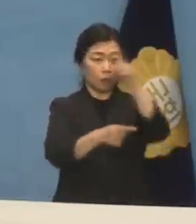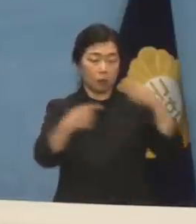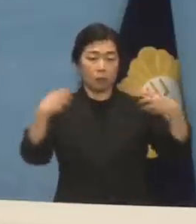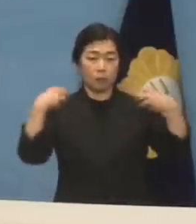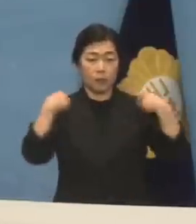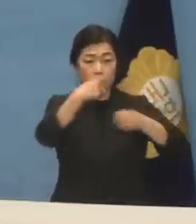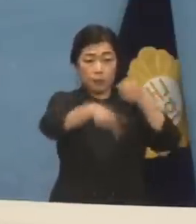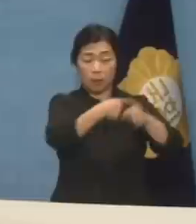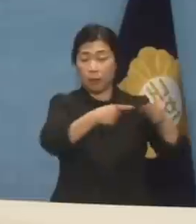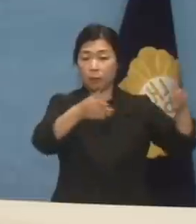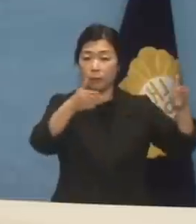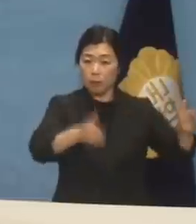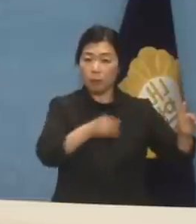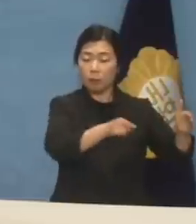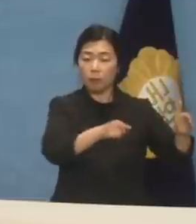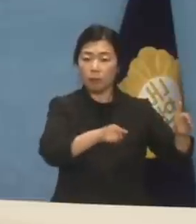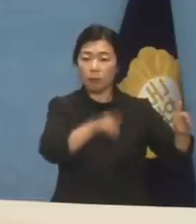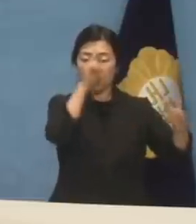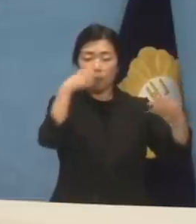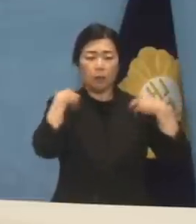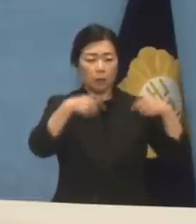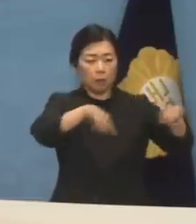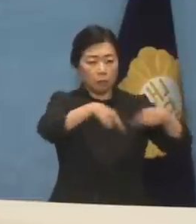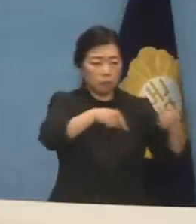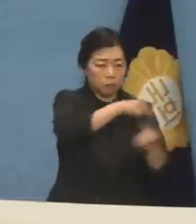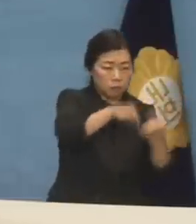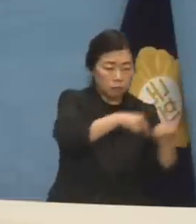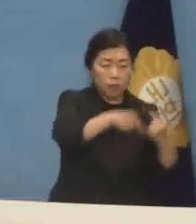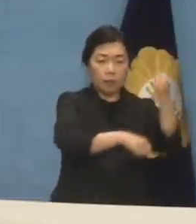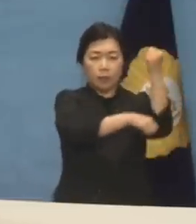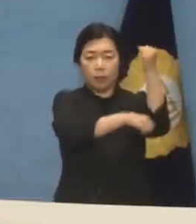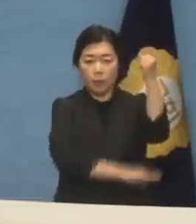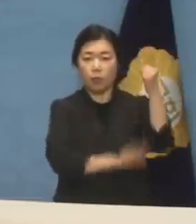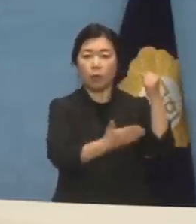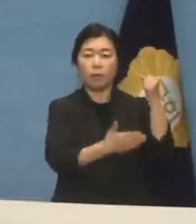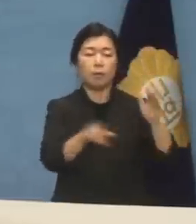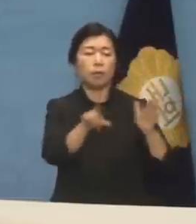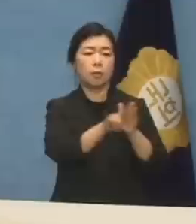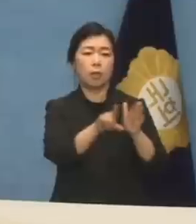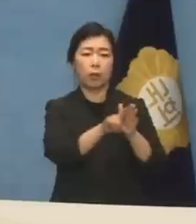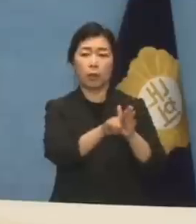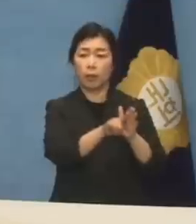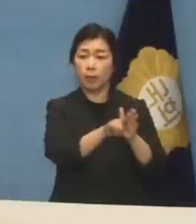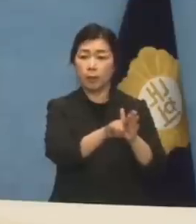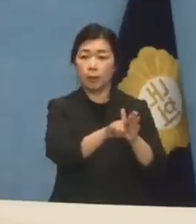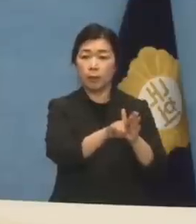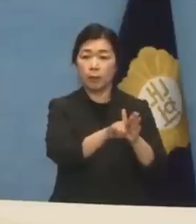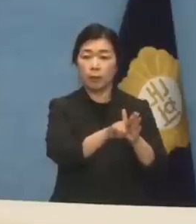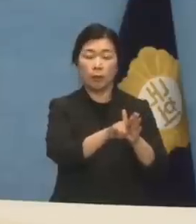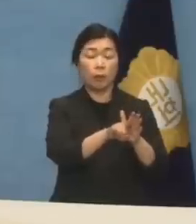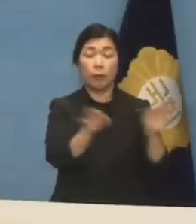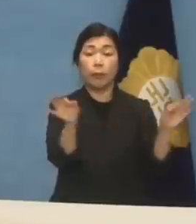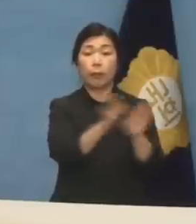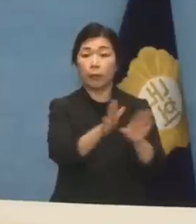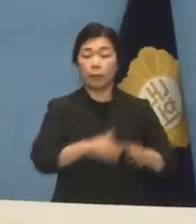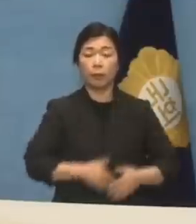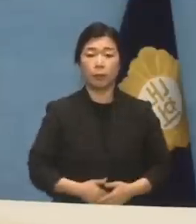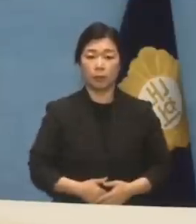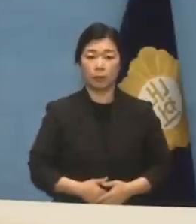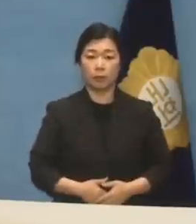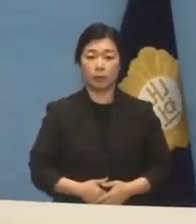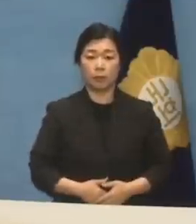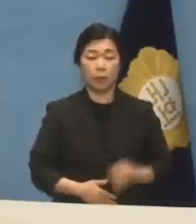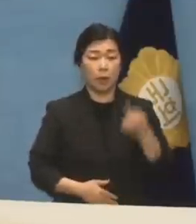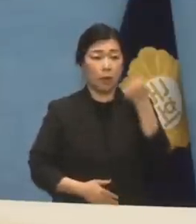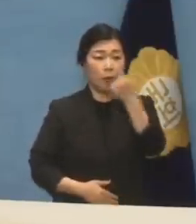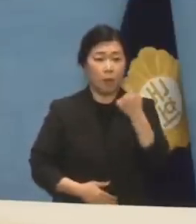윤석열 정부 1년 동안 정부 운영의 근간이 되는 신뢰자본을 전부 탕진했습니다.